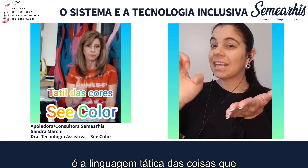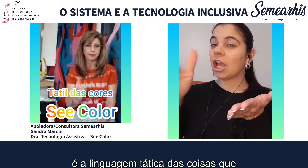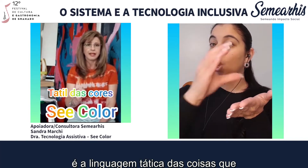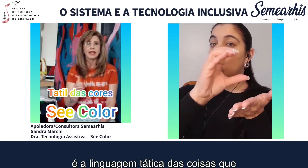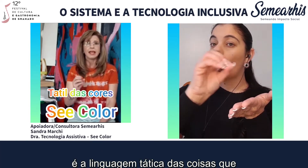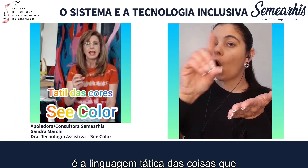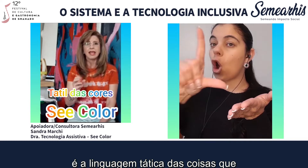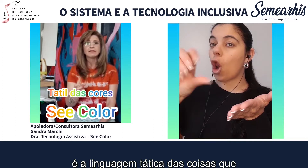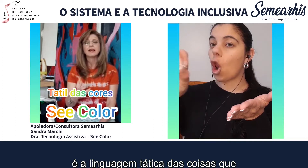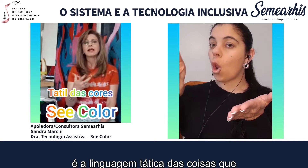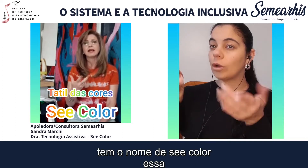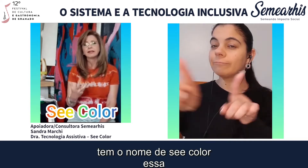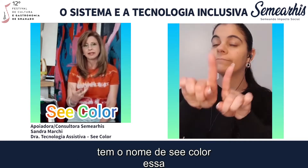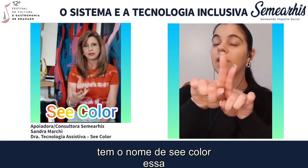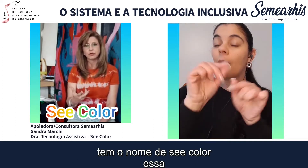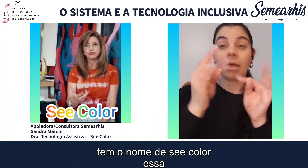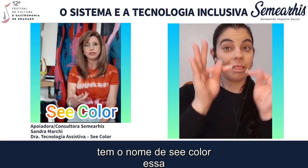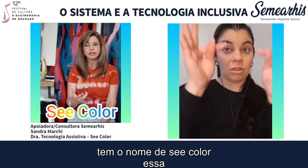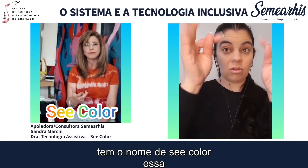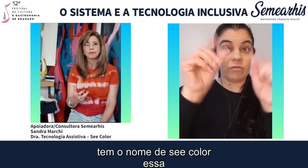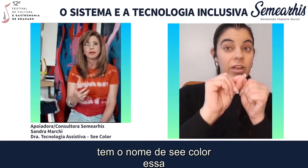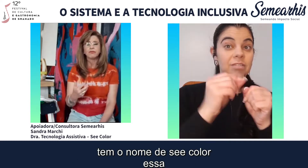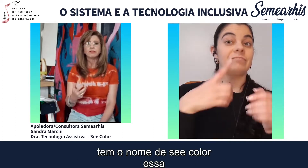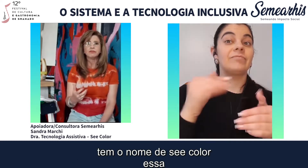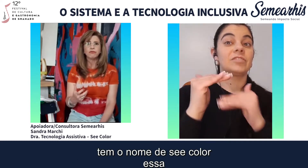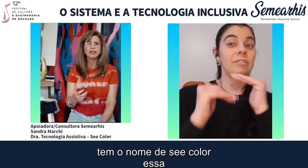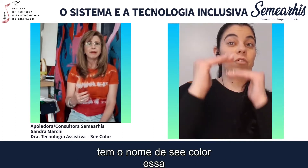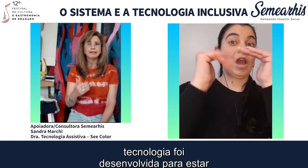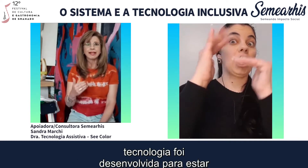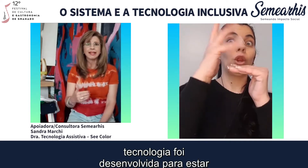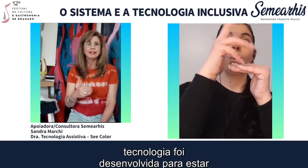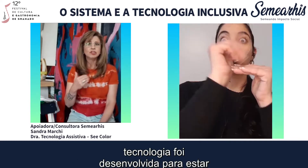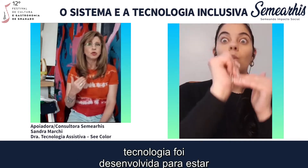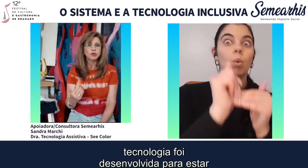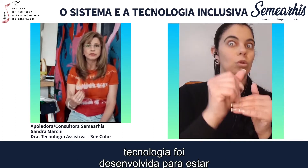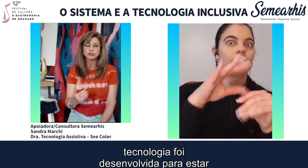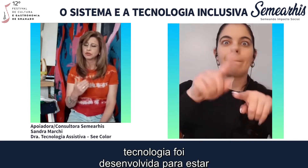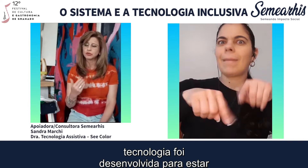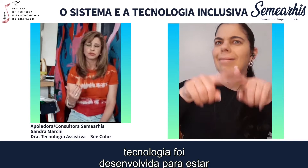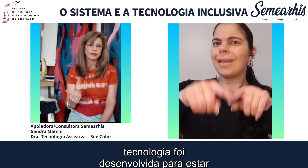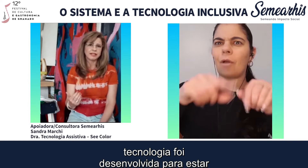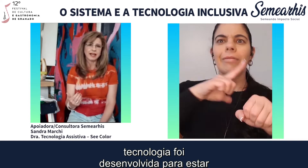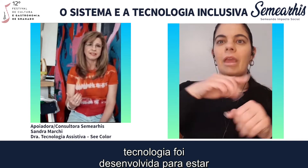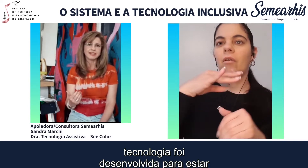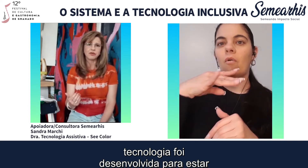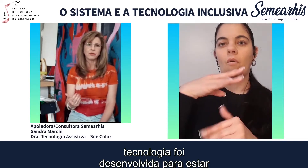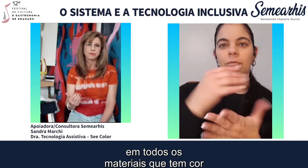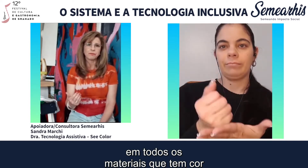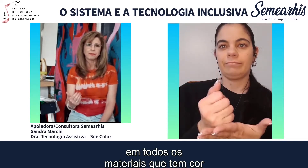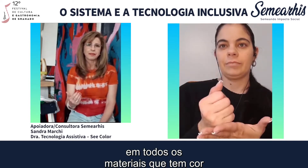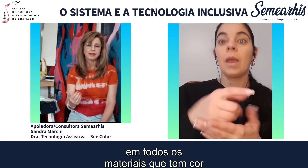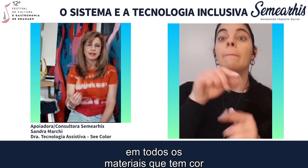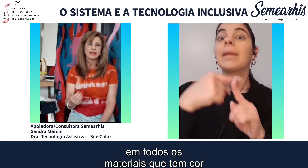C-Color. Essa tecnologia foi desenvolvida para estar em todos os materiais que têm